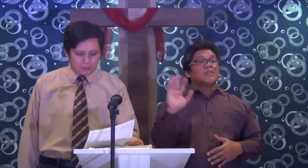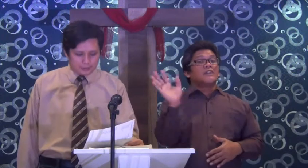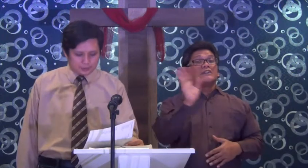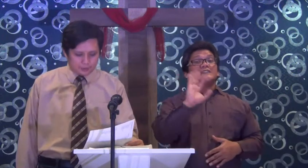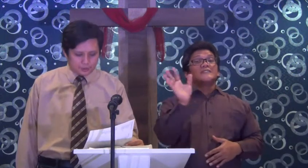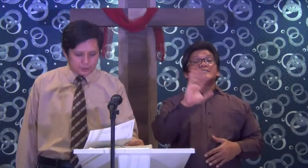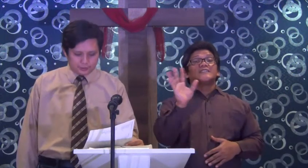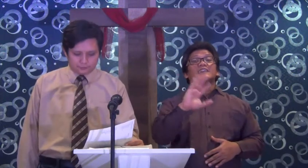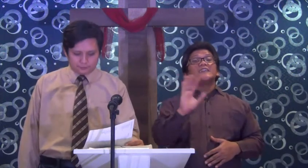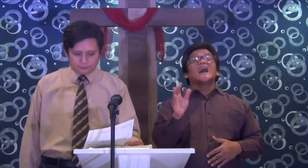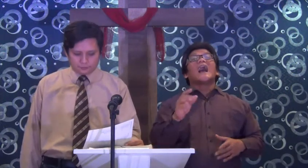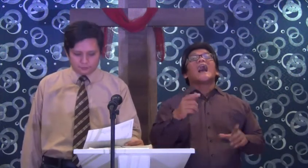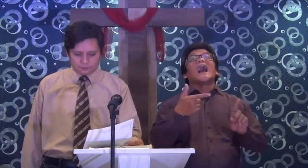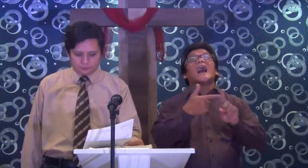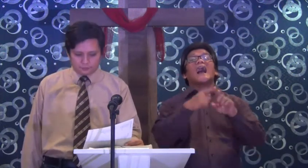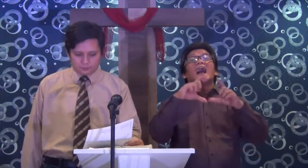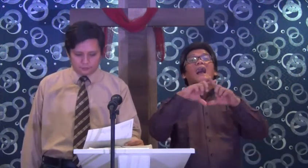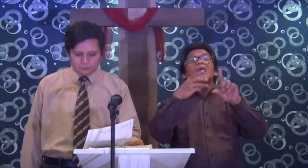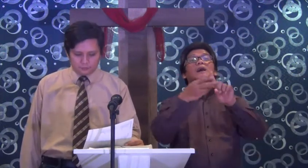ada habis-habisnya.